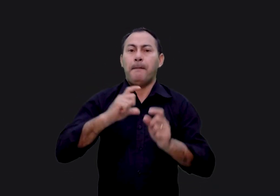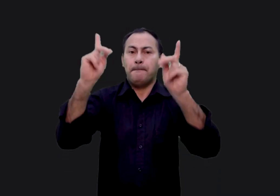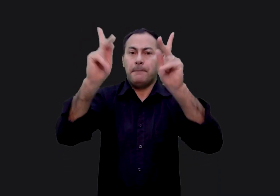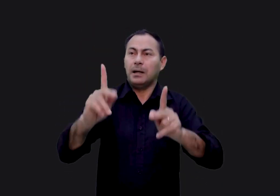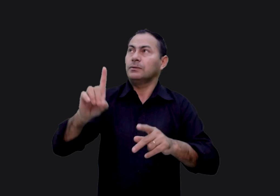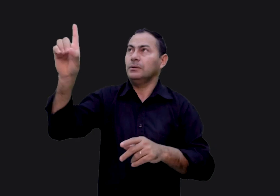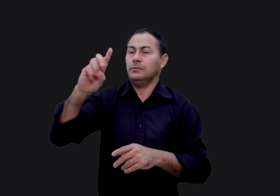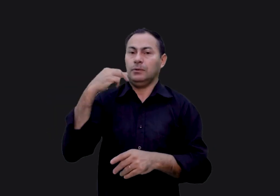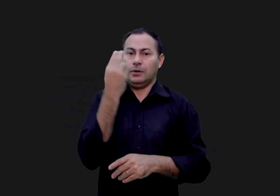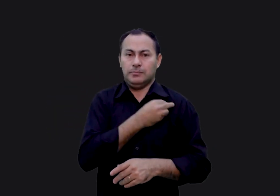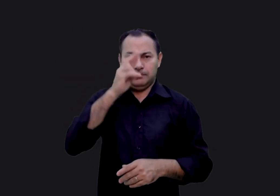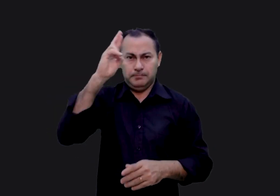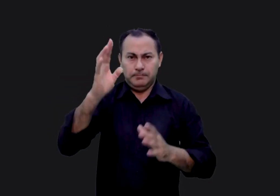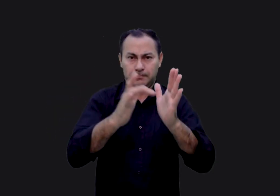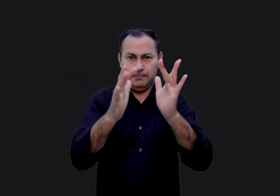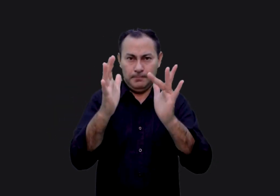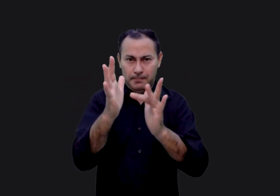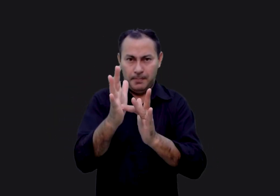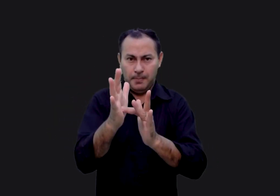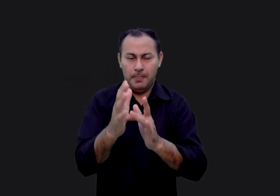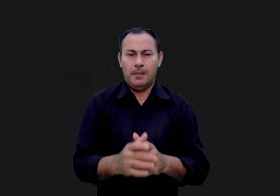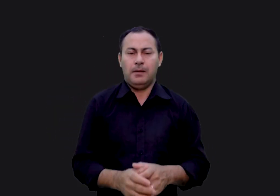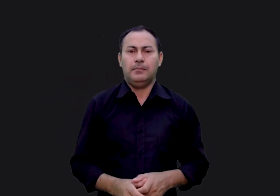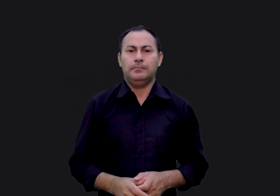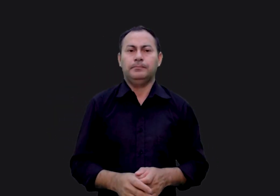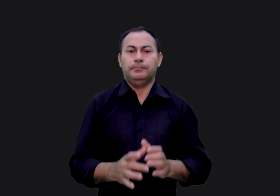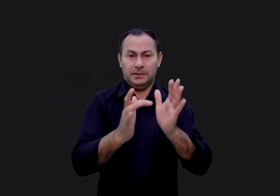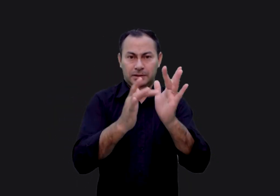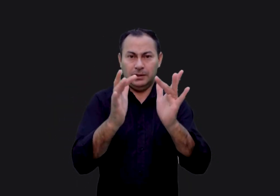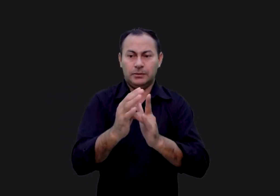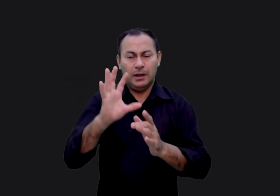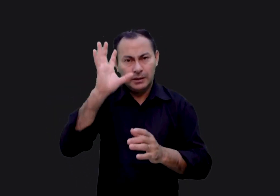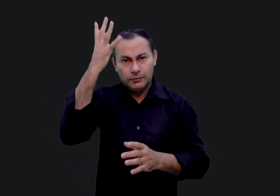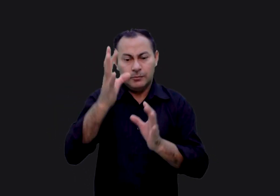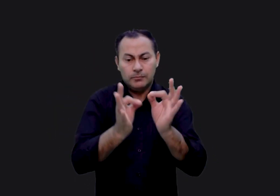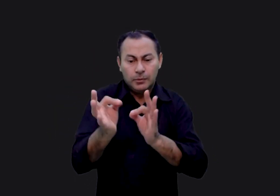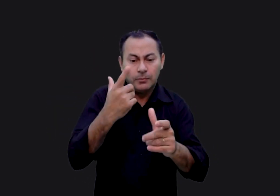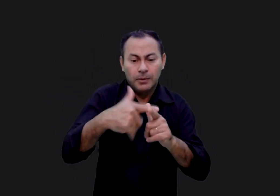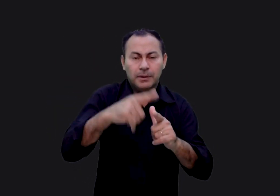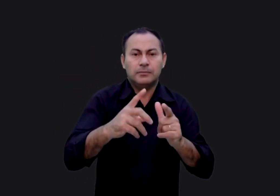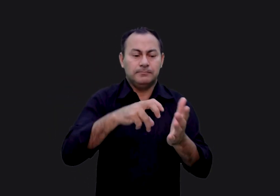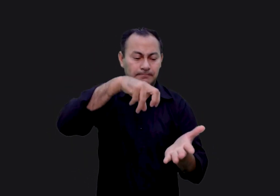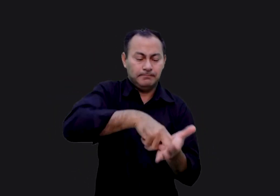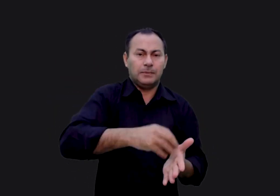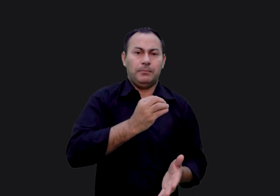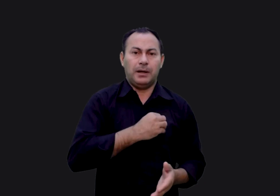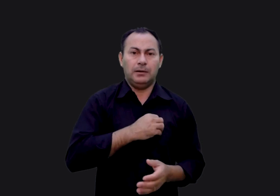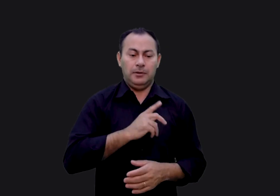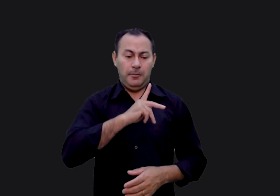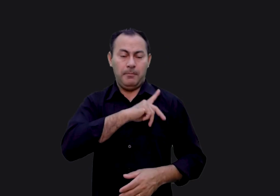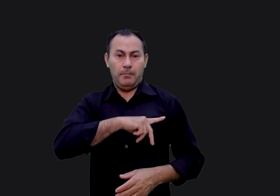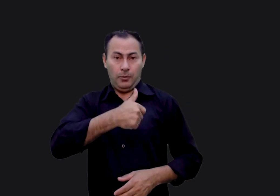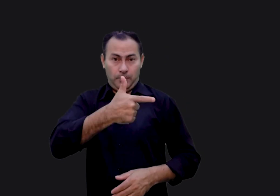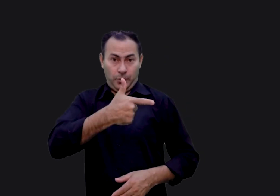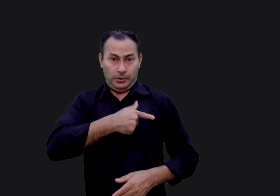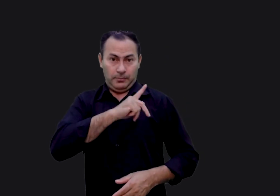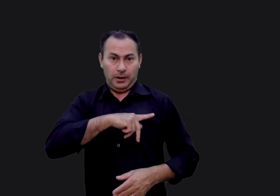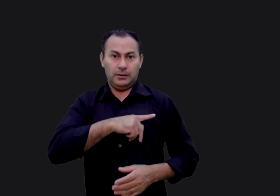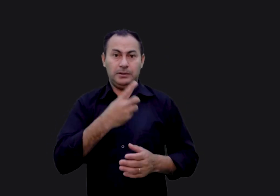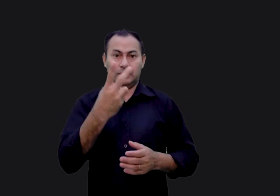com Deus por nosso Senhor Jesus Cristo. Jesus resolveu o problema do castigo do pecado. Paulo inicia a segunda parte da